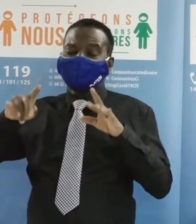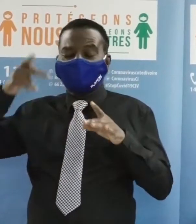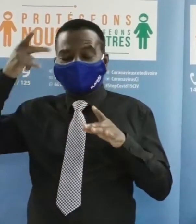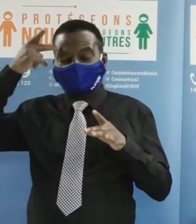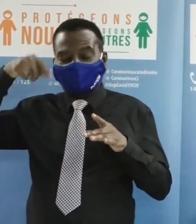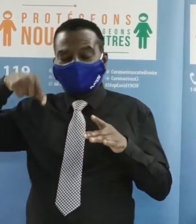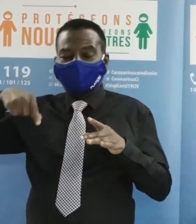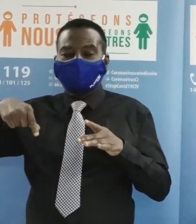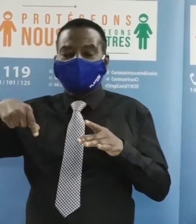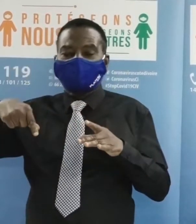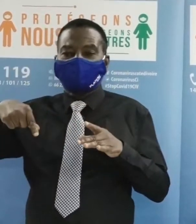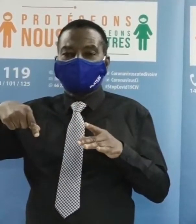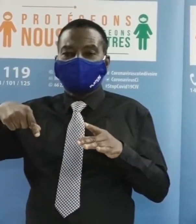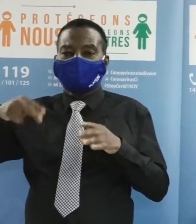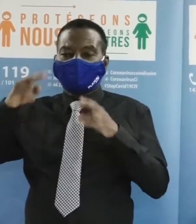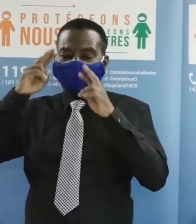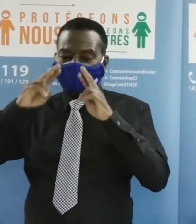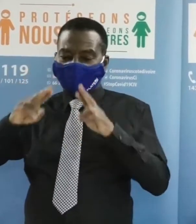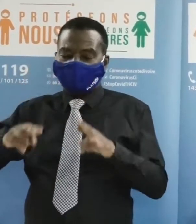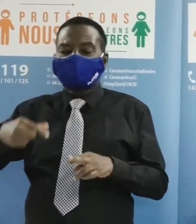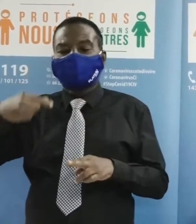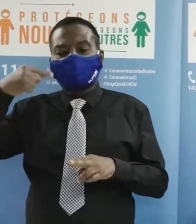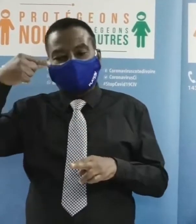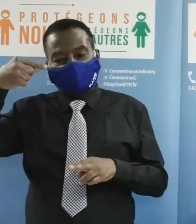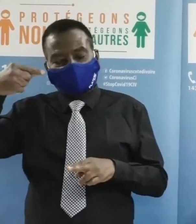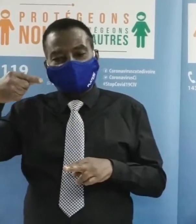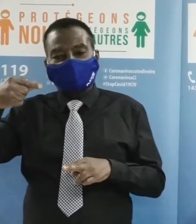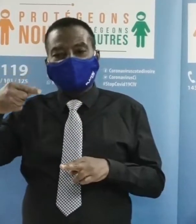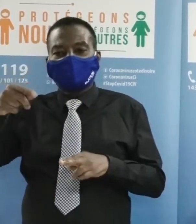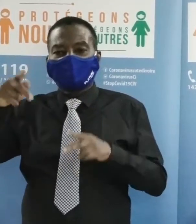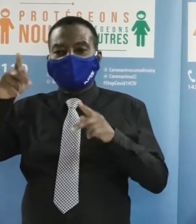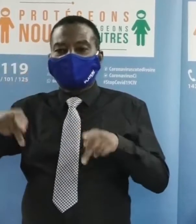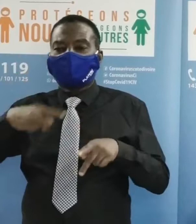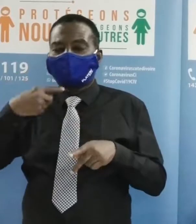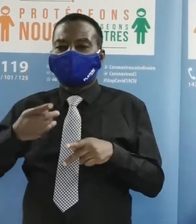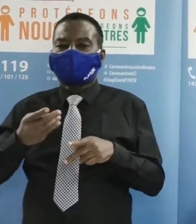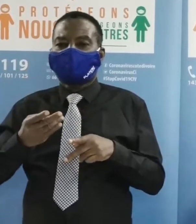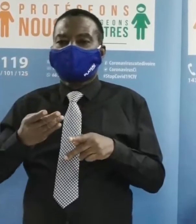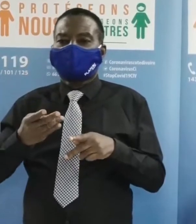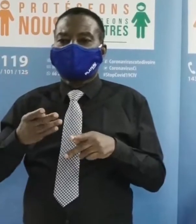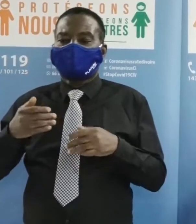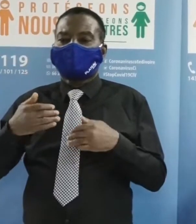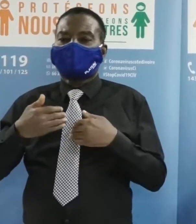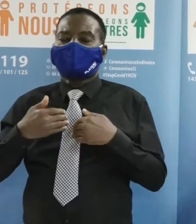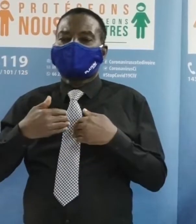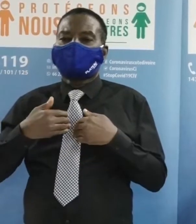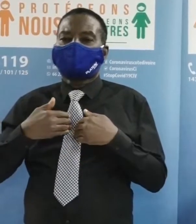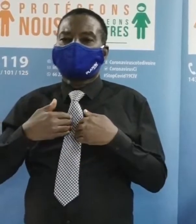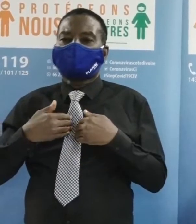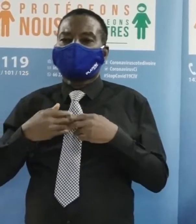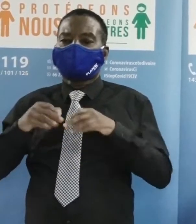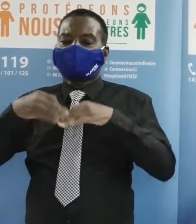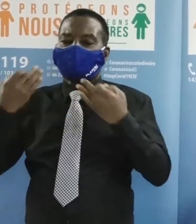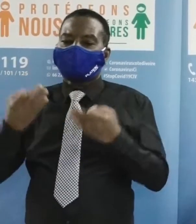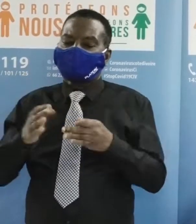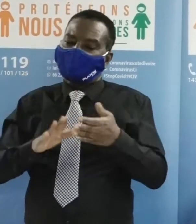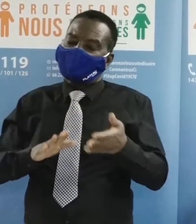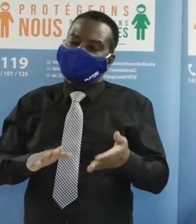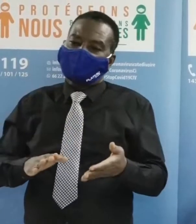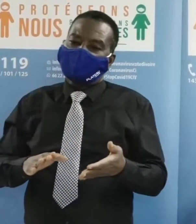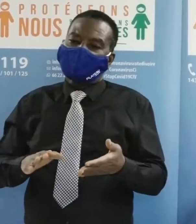il faut qu'on se respecte un peu commune et des gens qui ont perdu leur famille tu fais de cette maladie